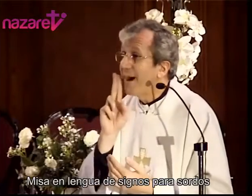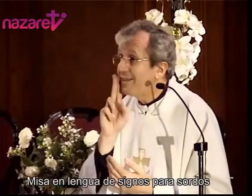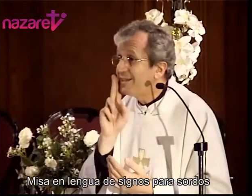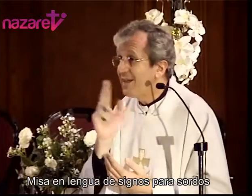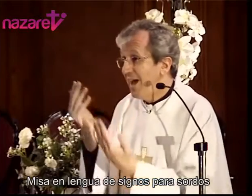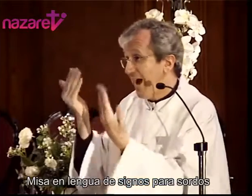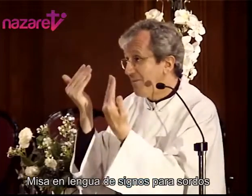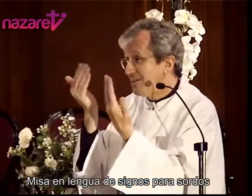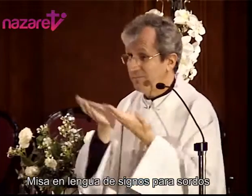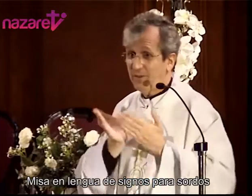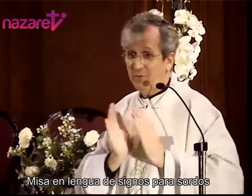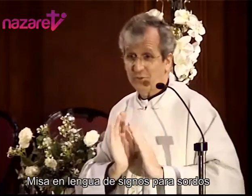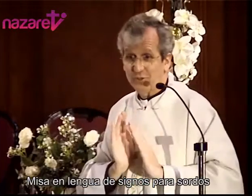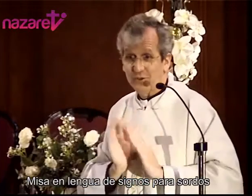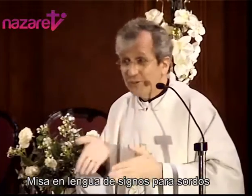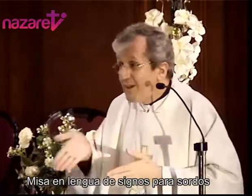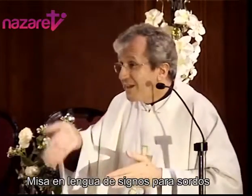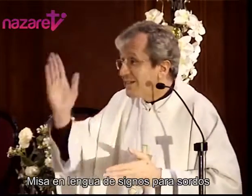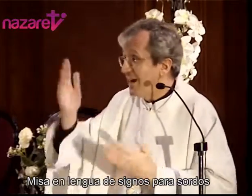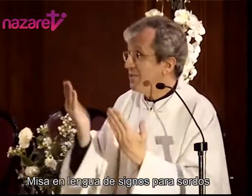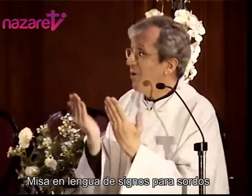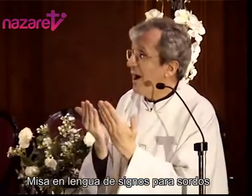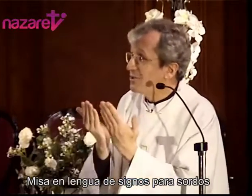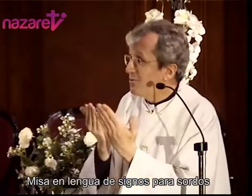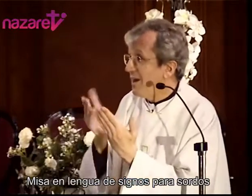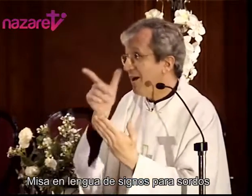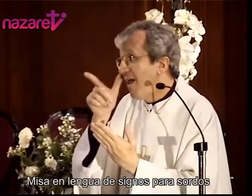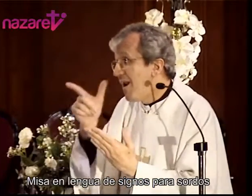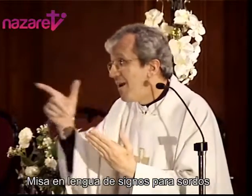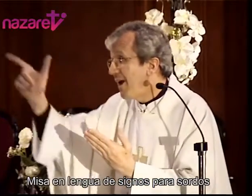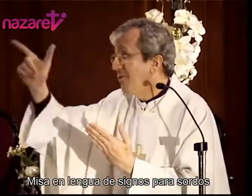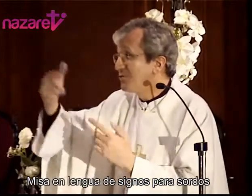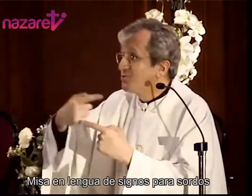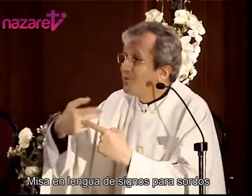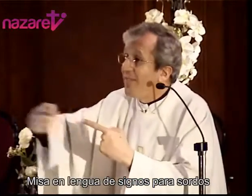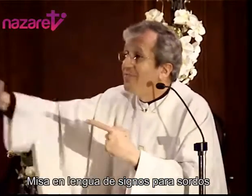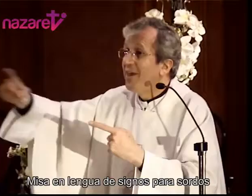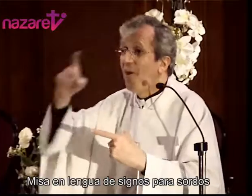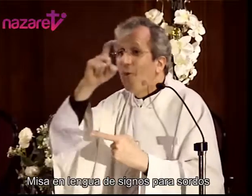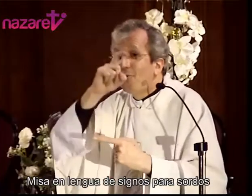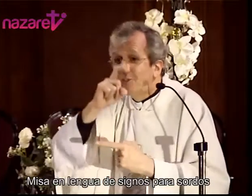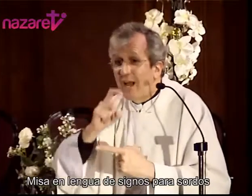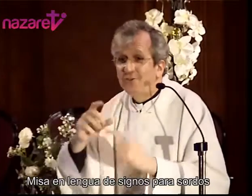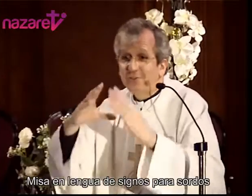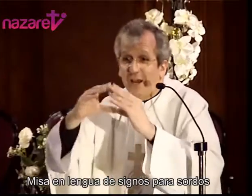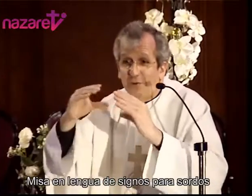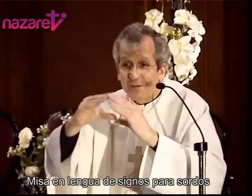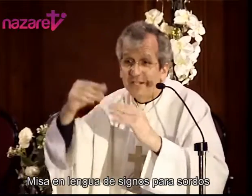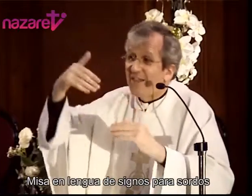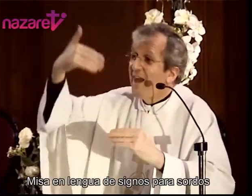padres habéis despedido de vuestros hijos que se han ido a estudiar lejos durante unos años a la universidad